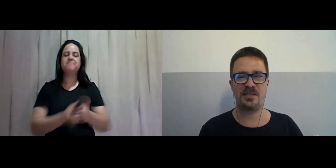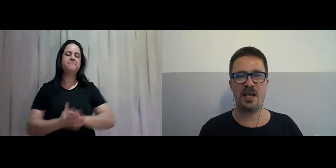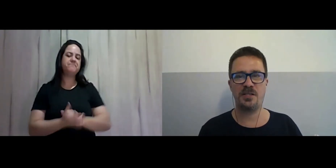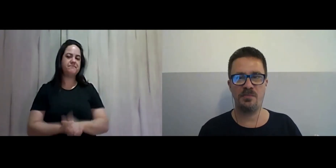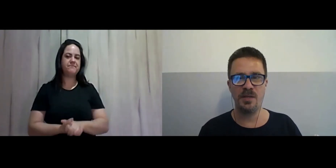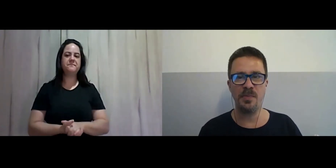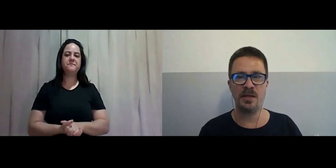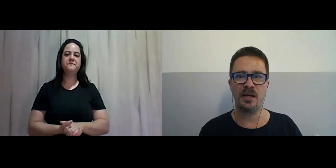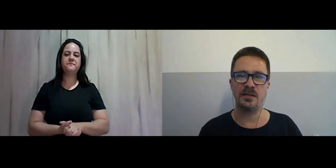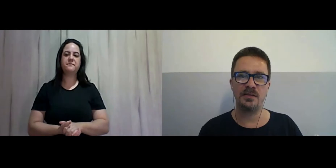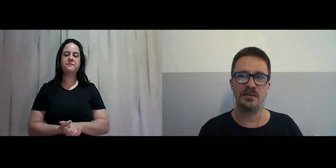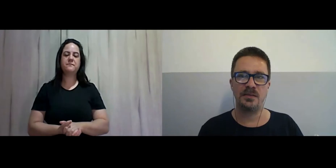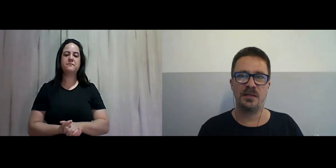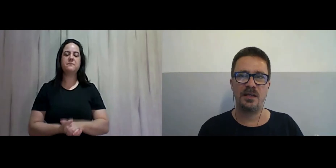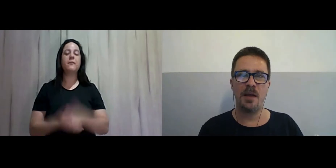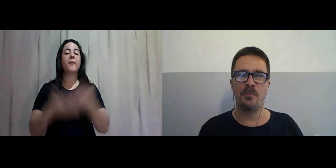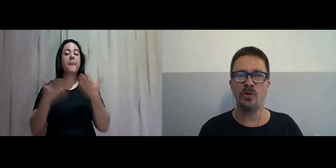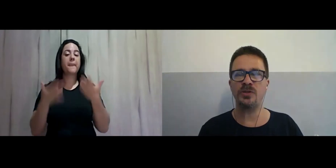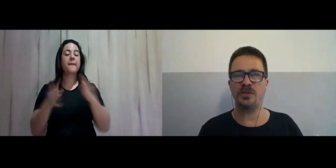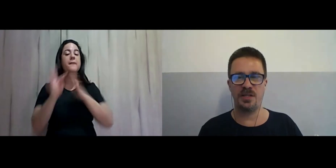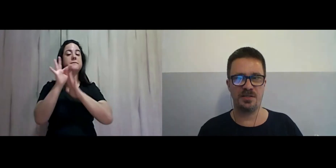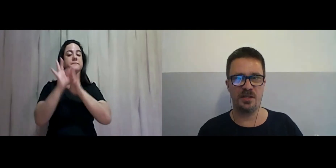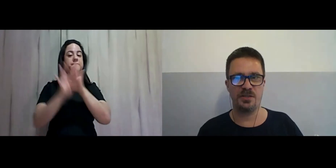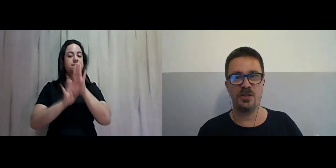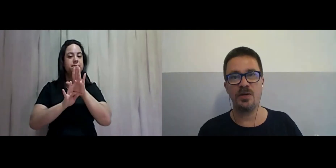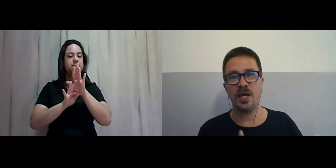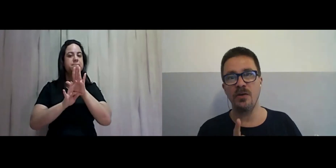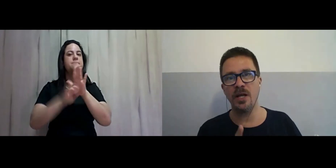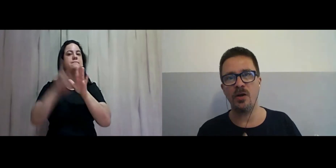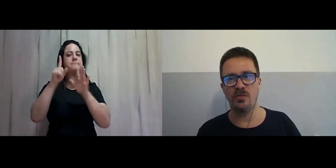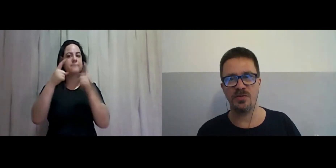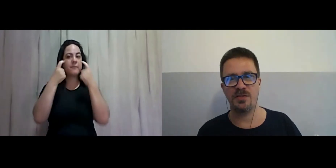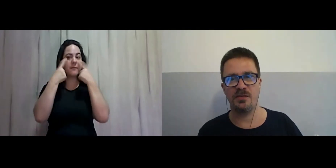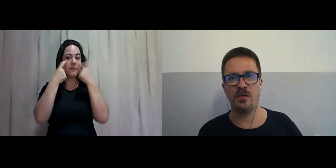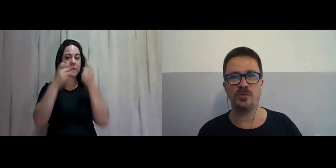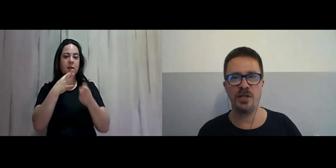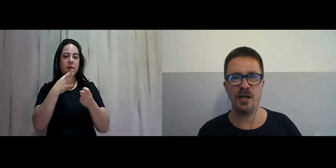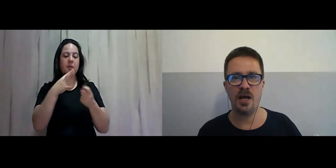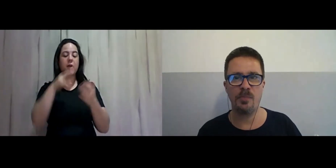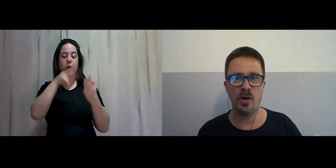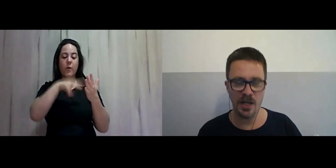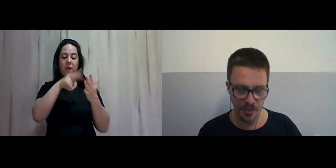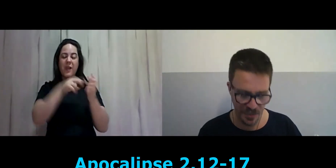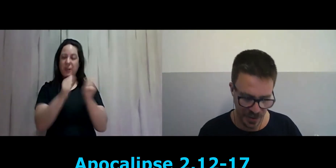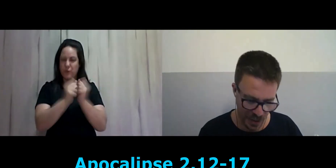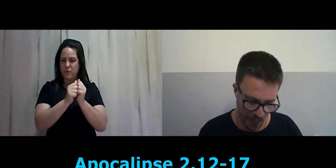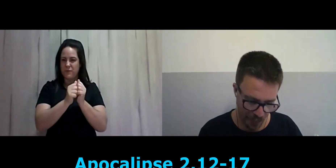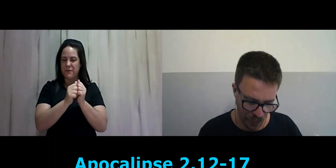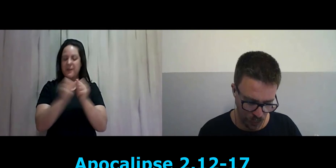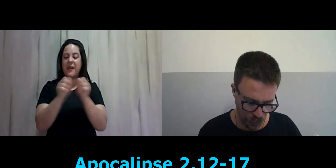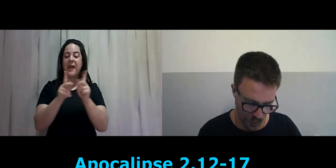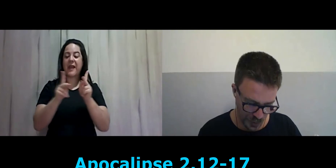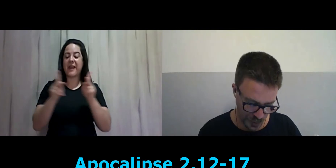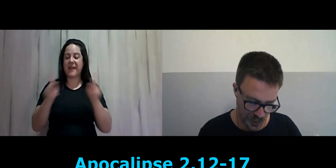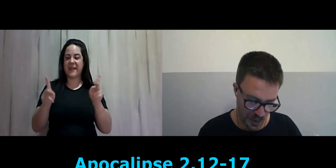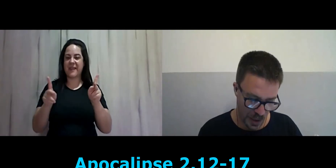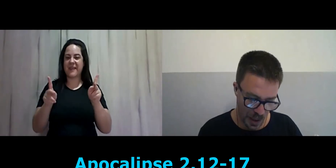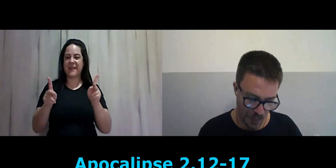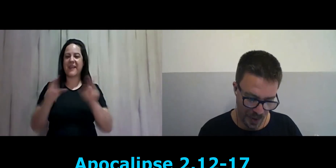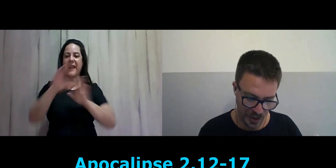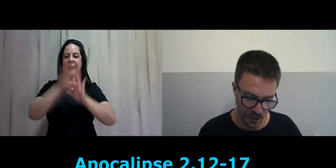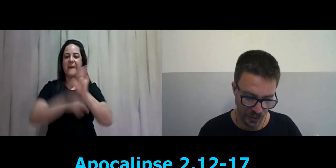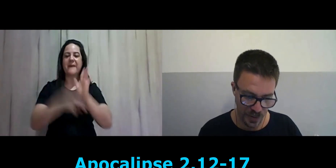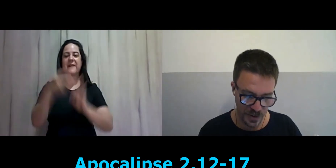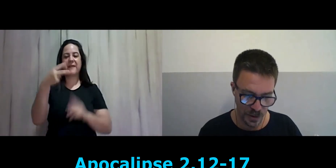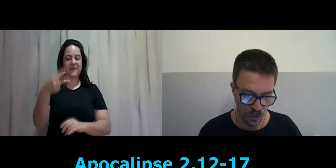Essa passagem bíblica é muito interessante. Eu quero ler com você. Vamos ler Apocalipse, capítulo 2,